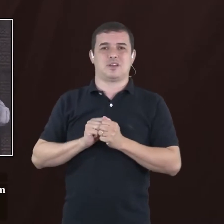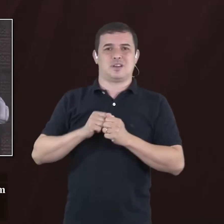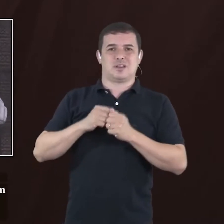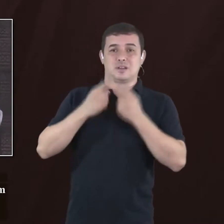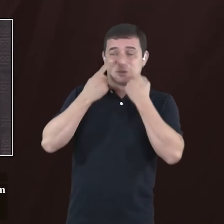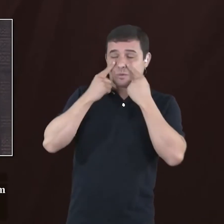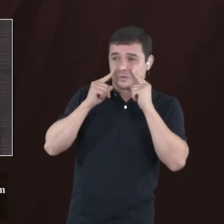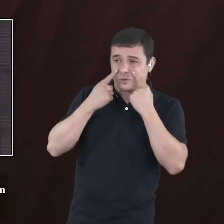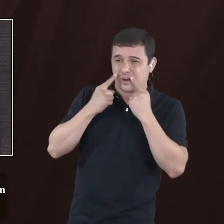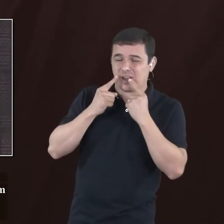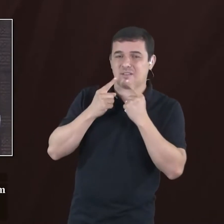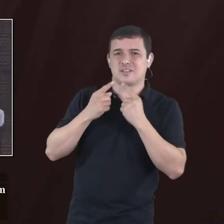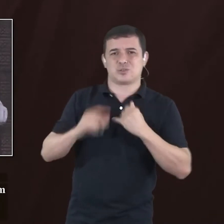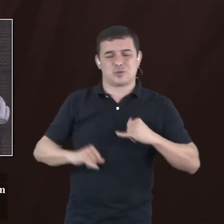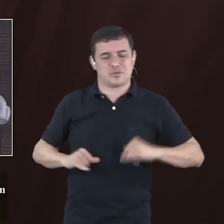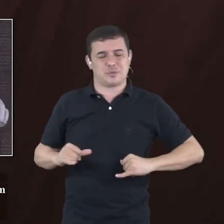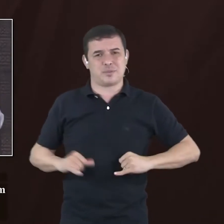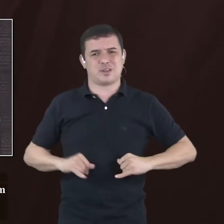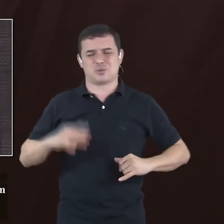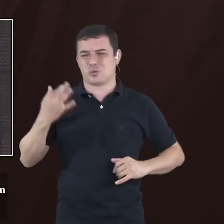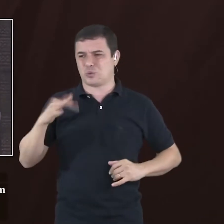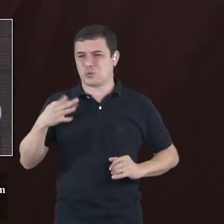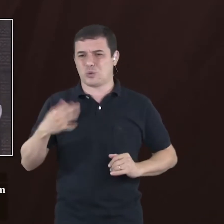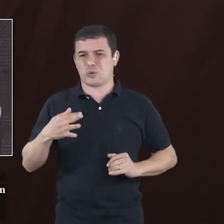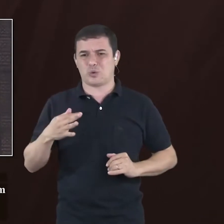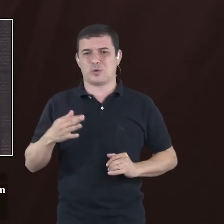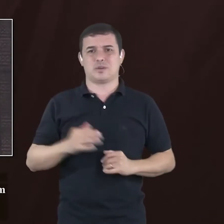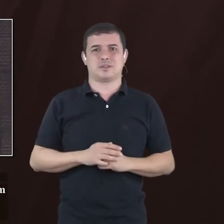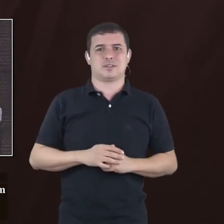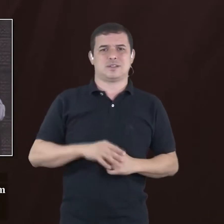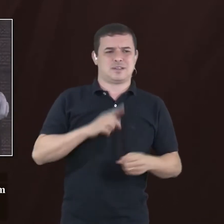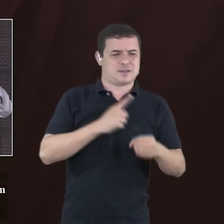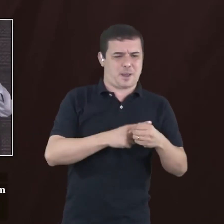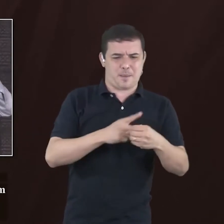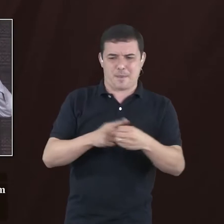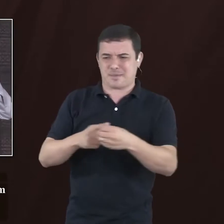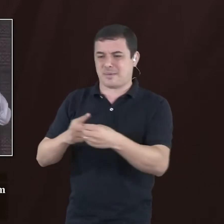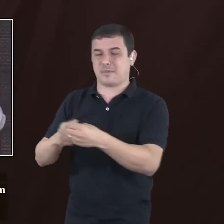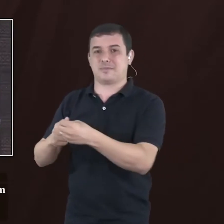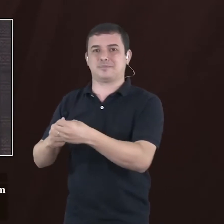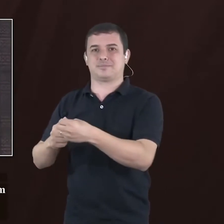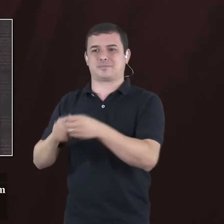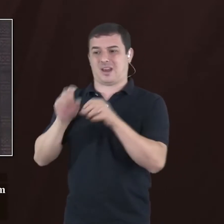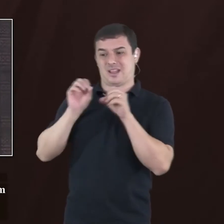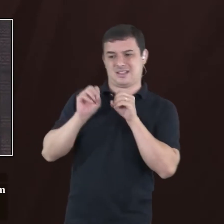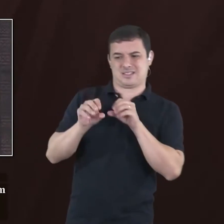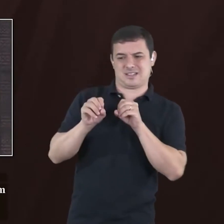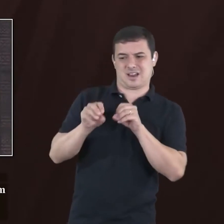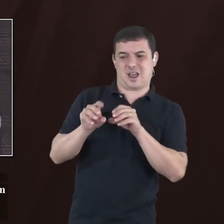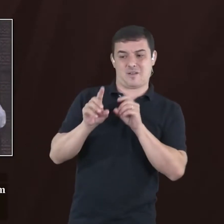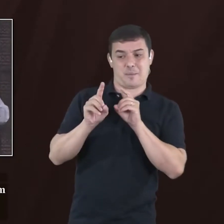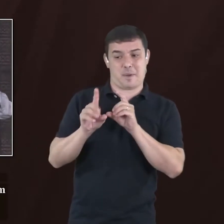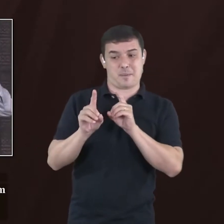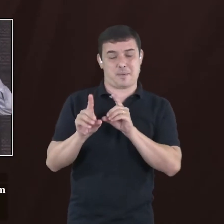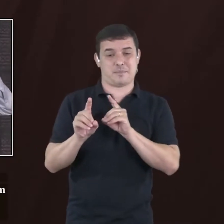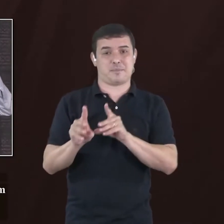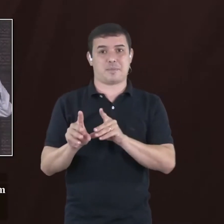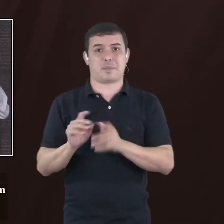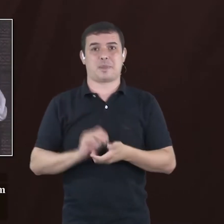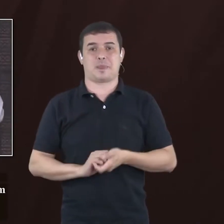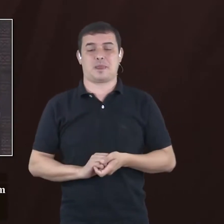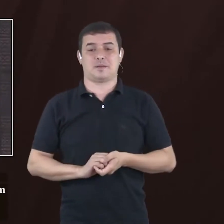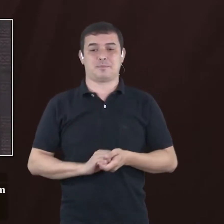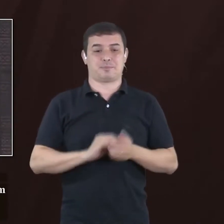lágrimas, fadiga, ia de cidade em cidade levantando igrejas, ensinando-lhes a verdade, não é isso?